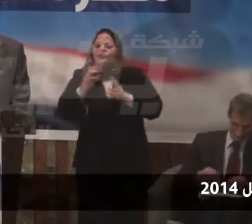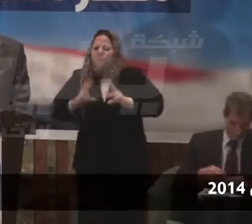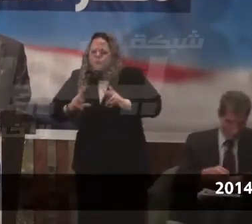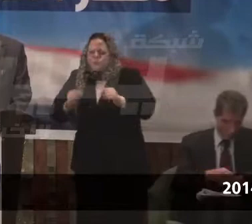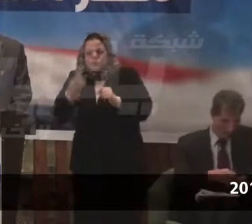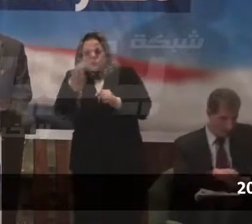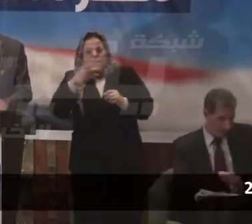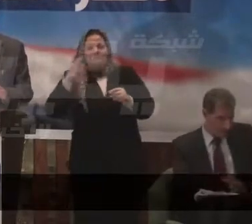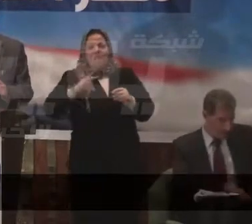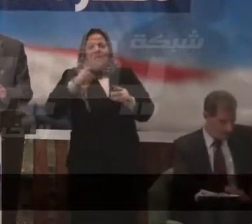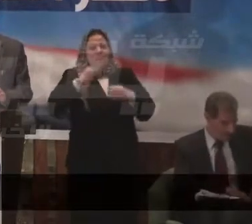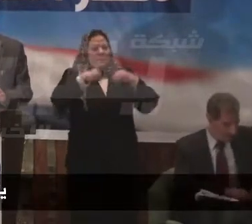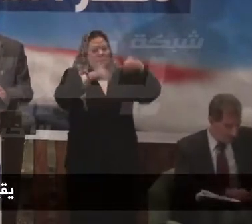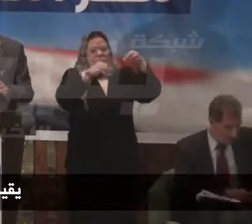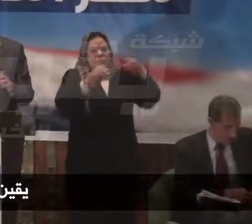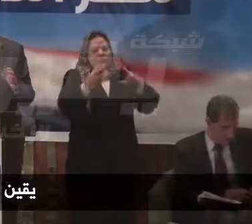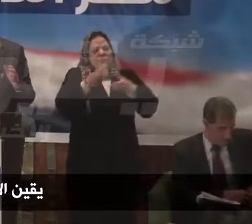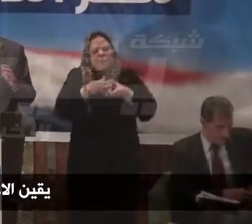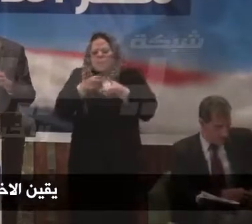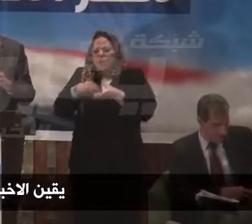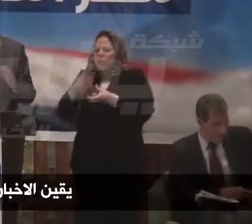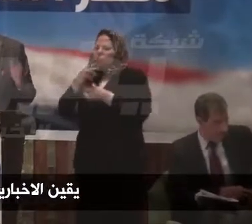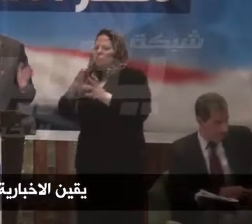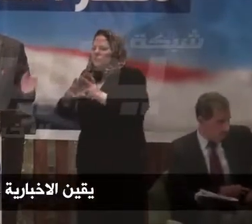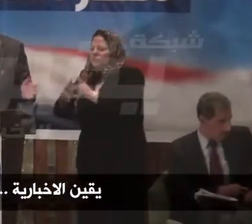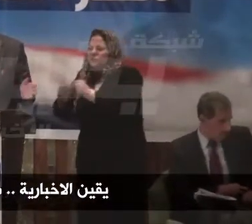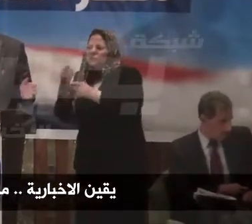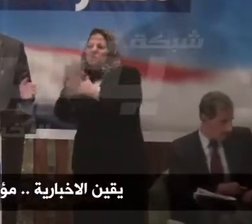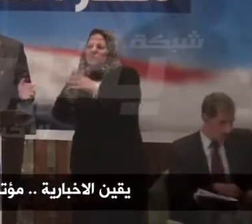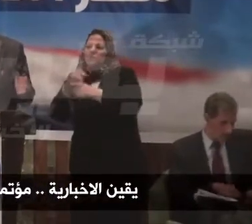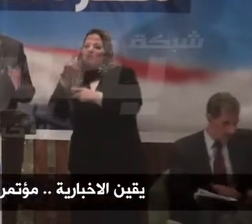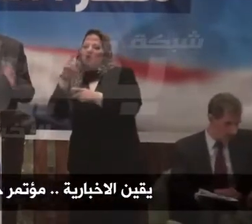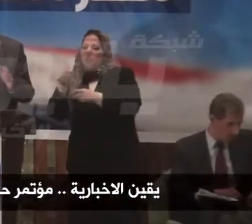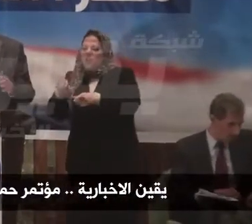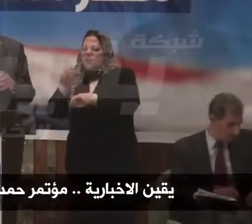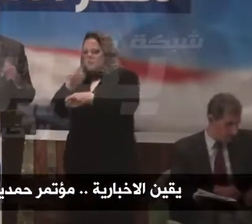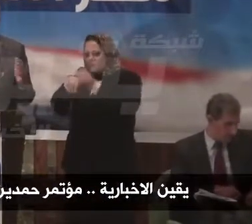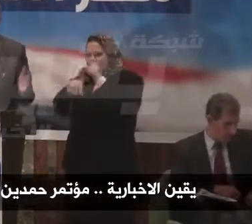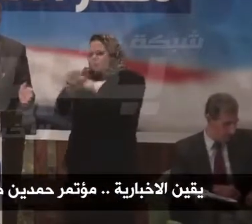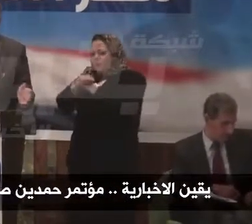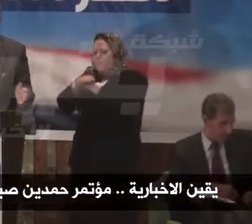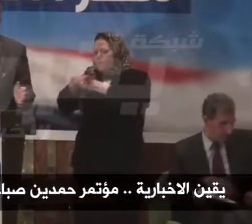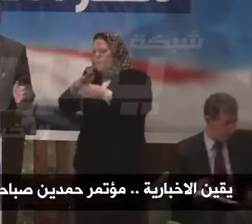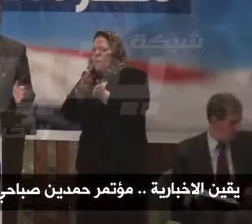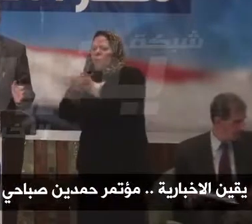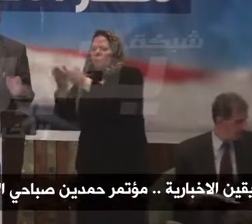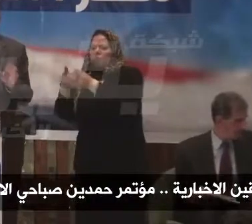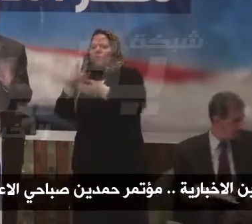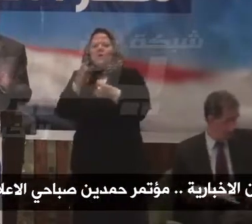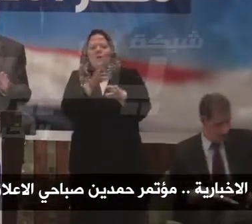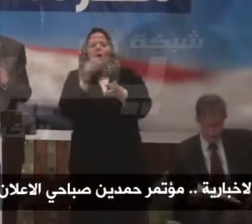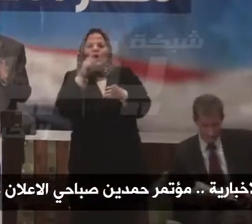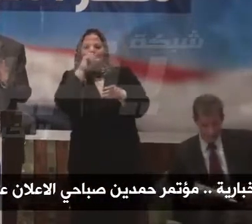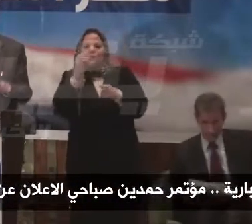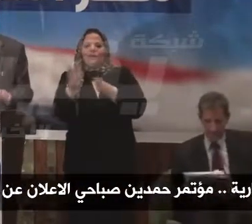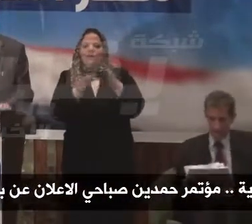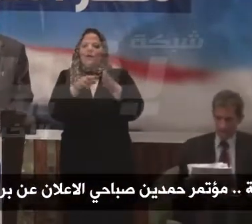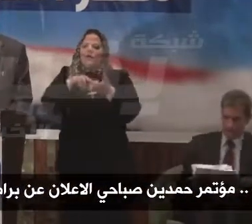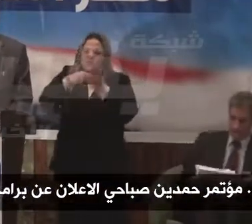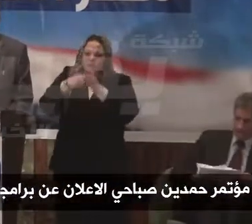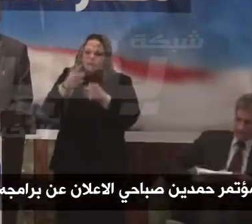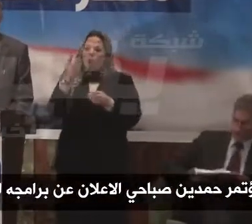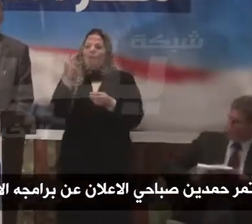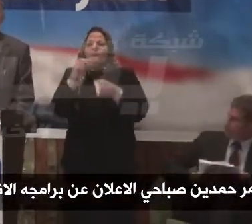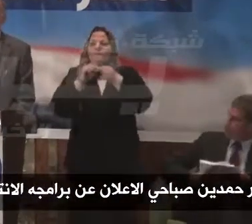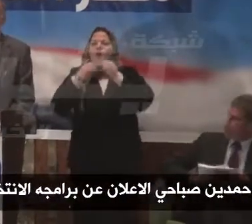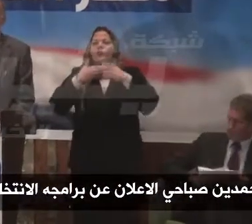المياه، وبعدين ناخد المياه دي نلوث بها نروح للصرف الصحي نصرف عليه كم 10 مليار، فدول هيتوفروا 20 مليار